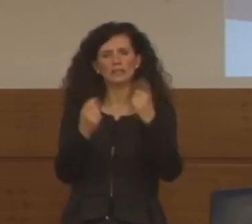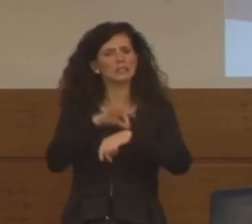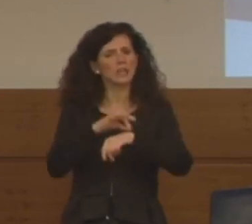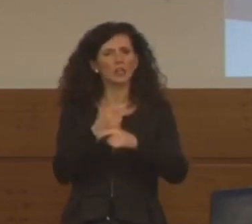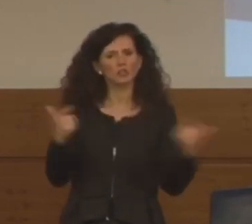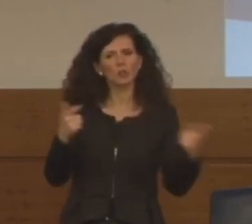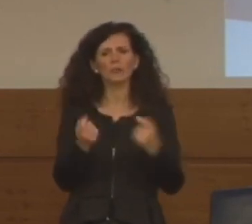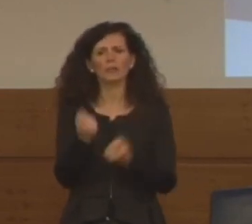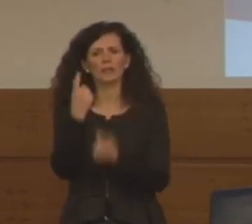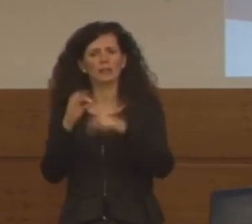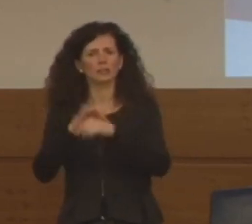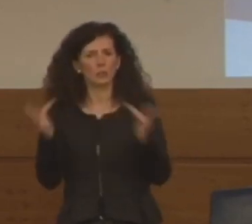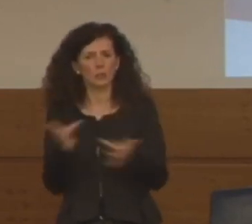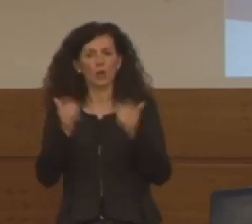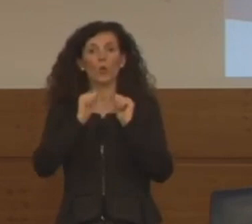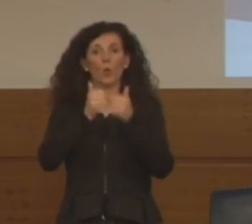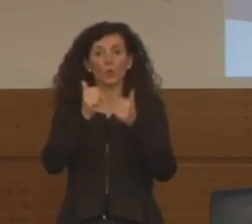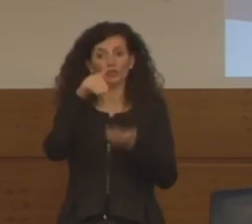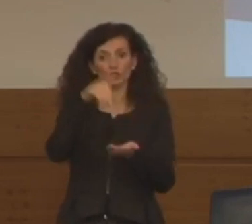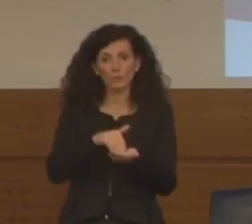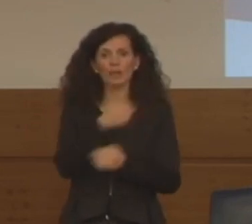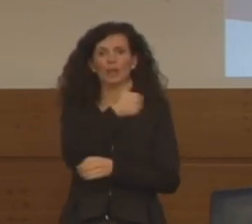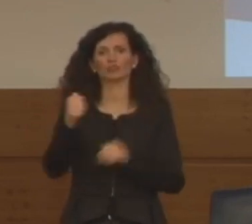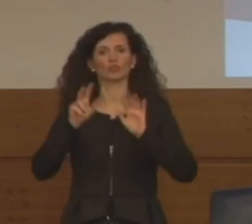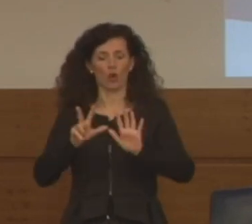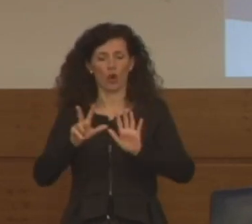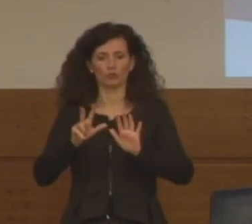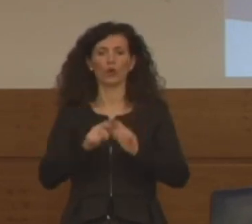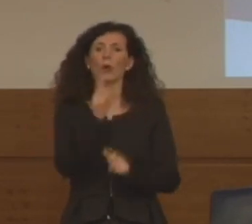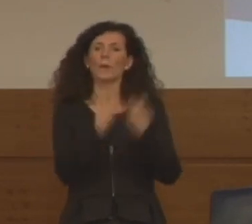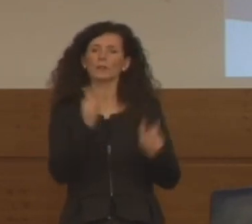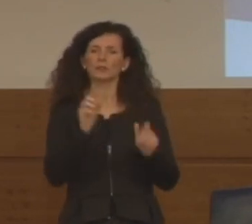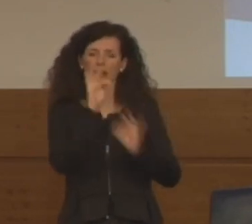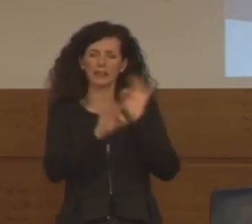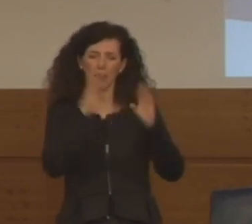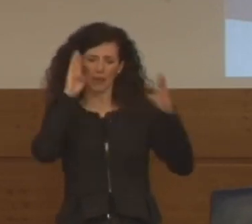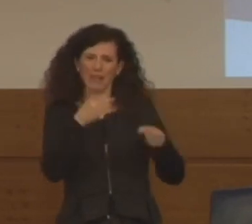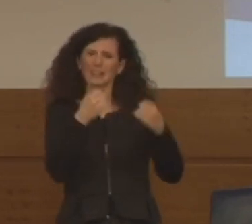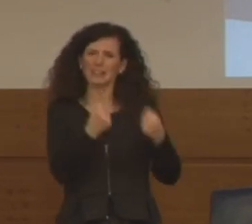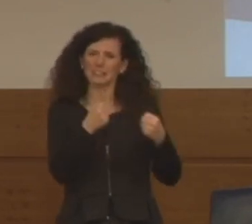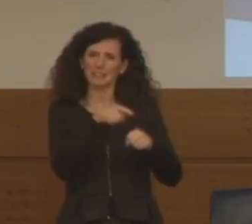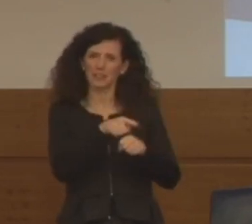sintomi lievi e di 11108 e le persone che sono in terapia intensiva